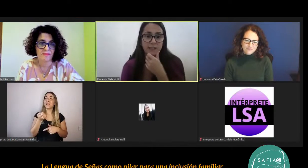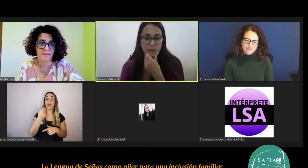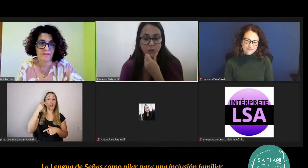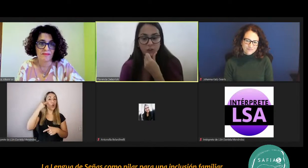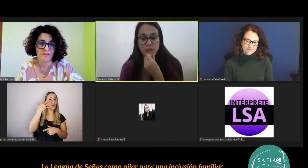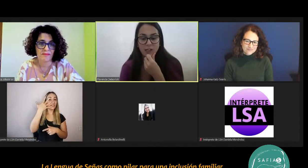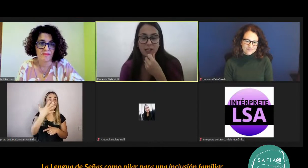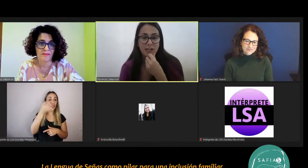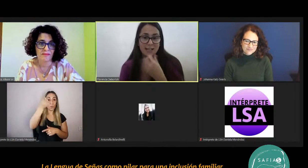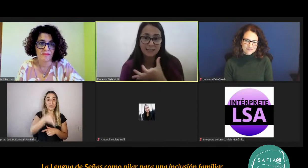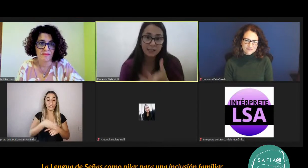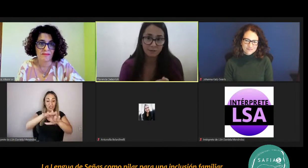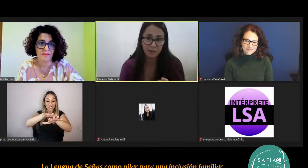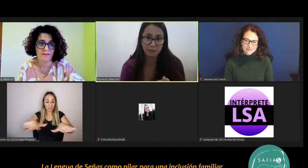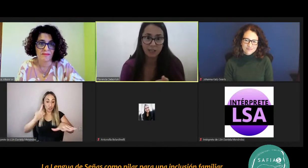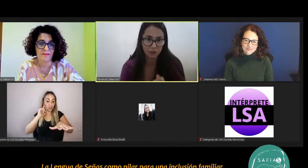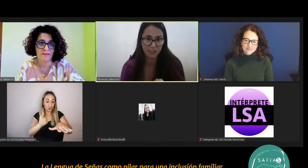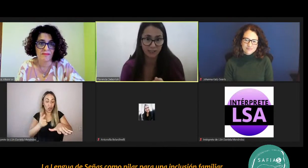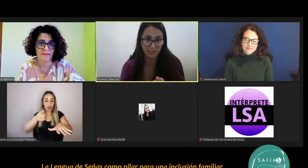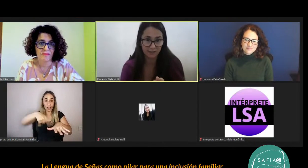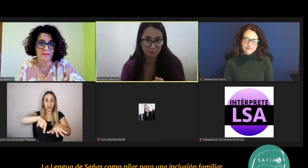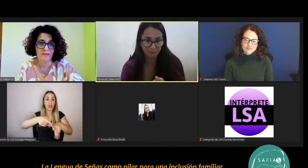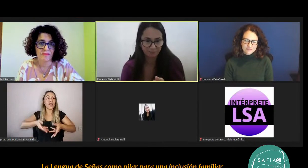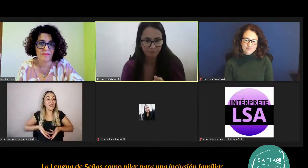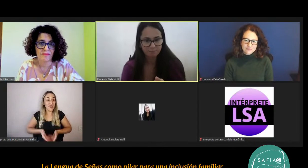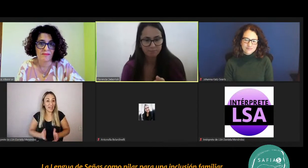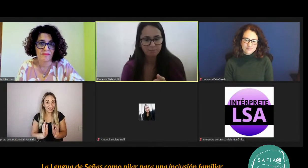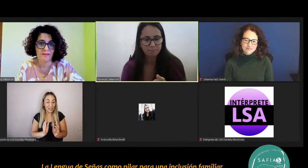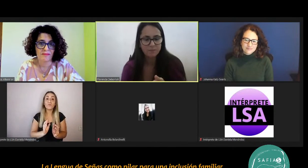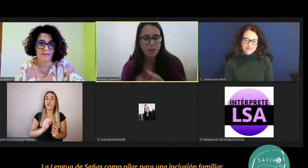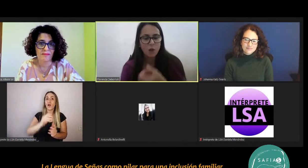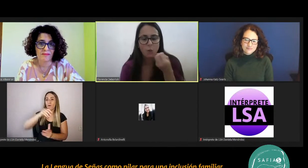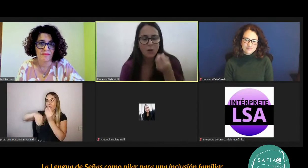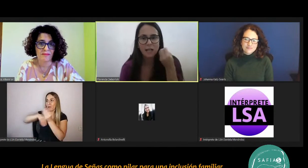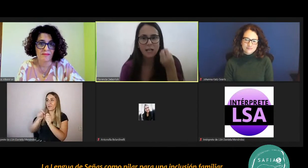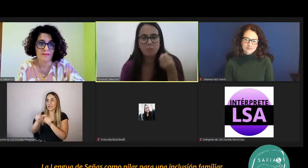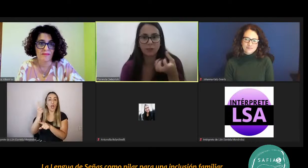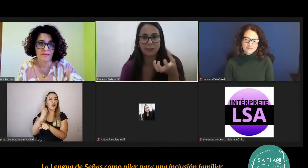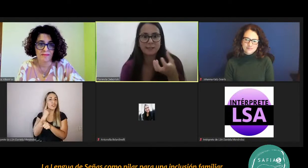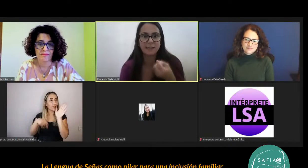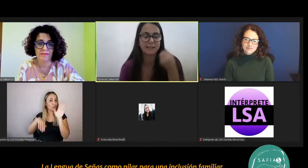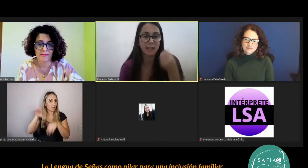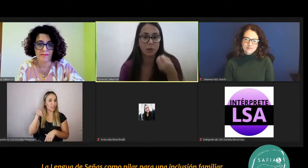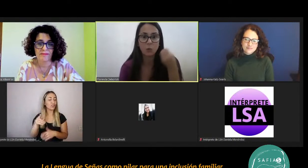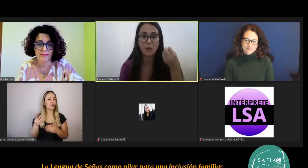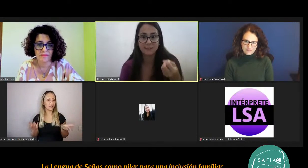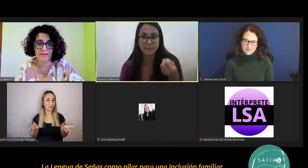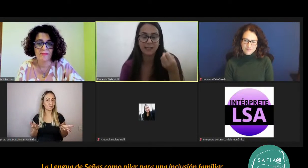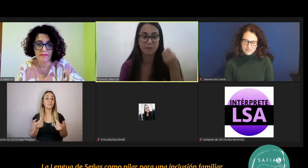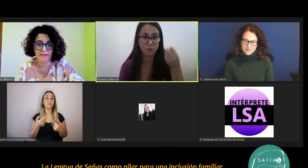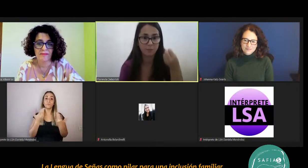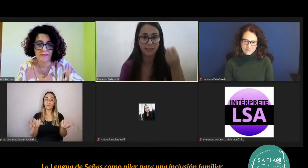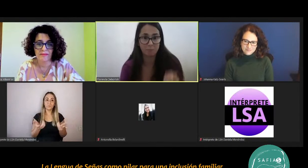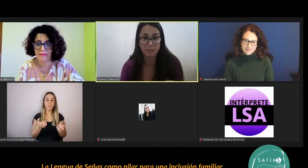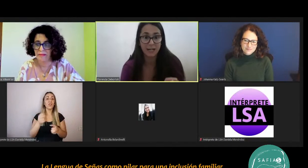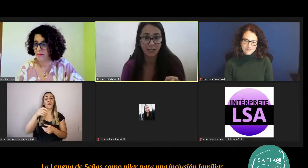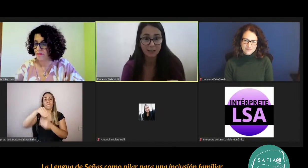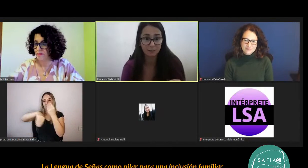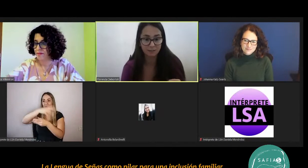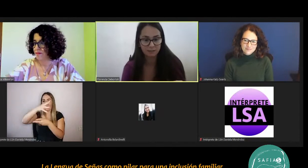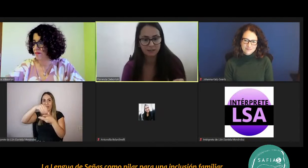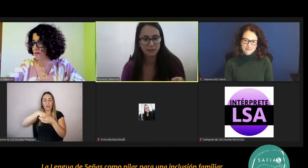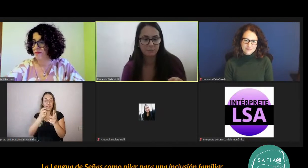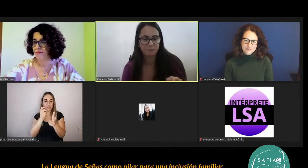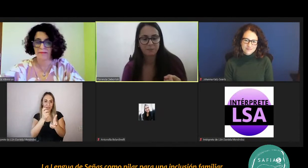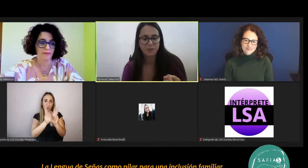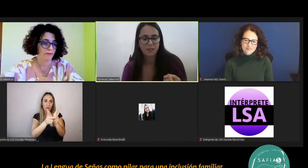y niñas sordos nacen en familias oyentes. ¿Cuál es la importancia de esa lengua de señas en forma temprana?